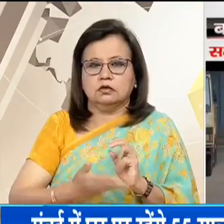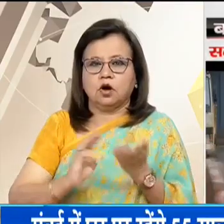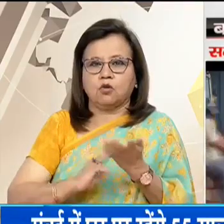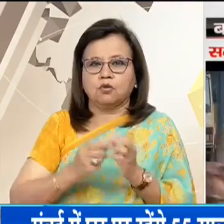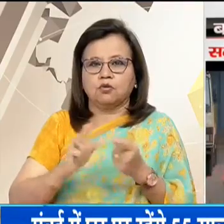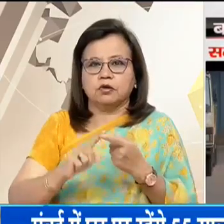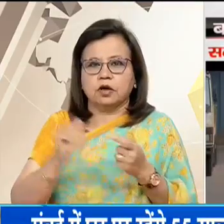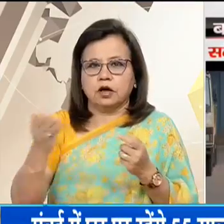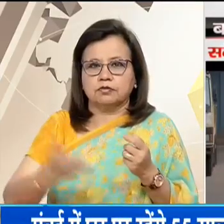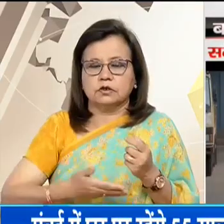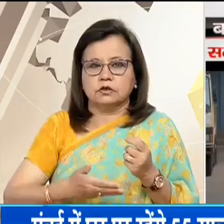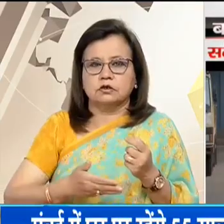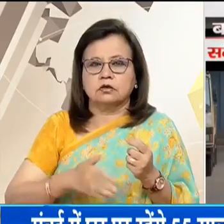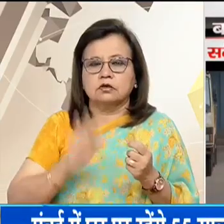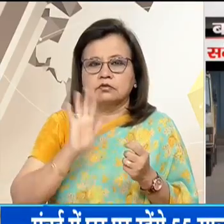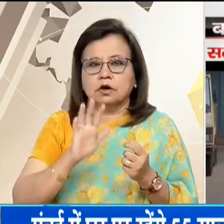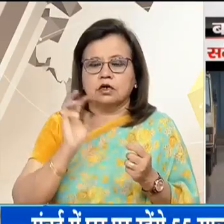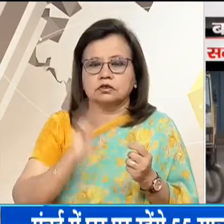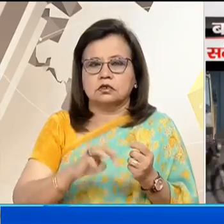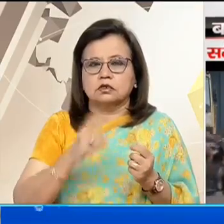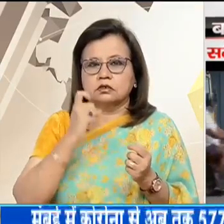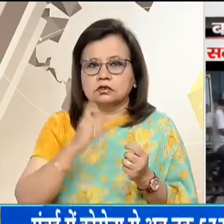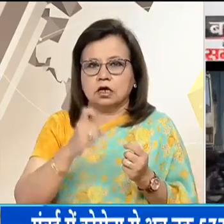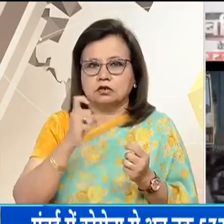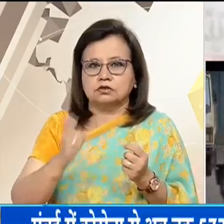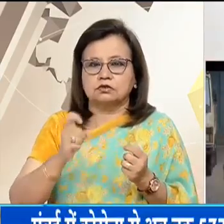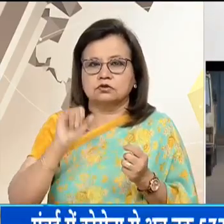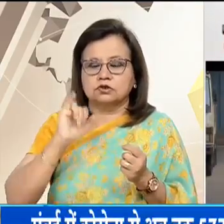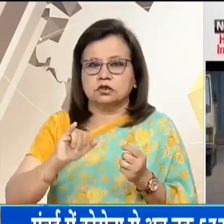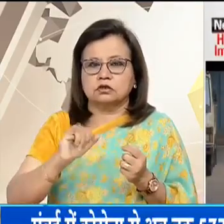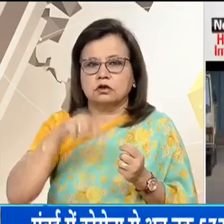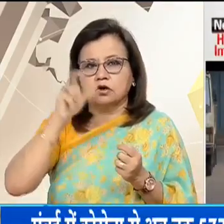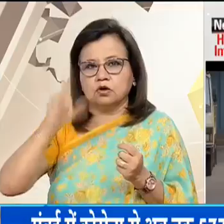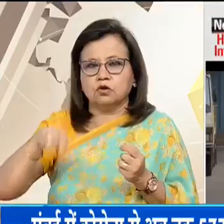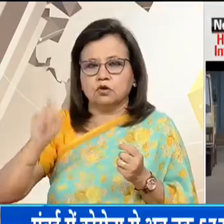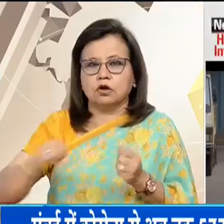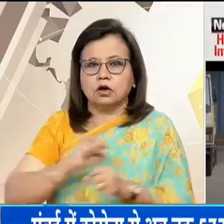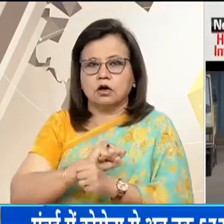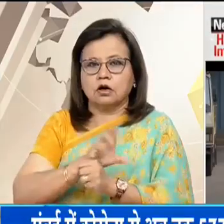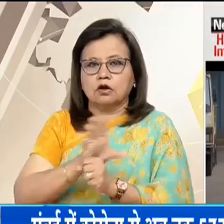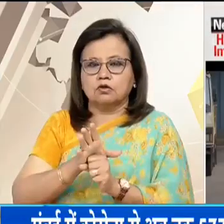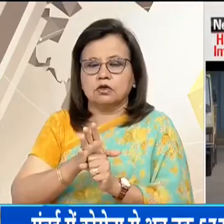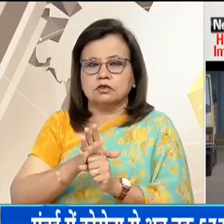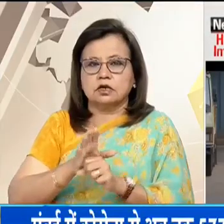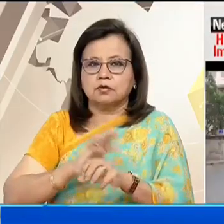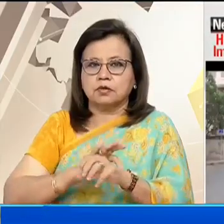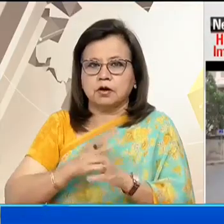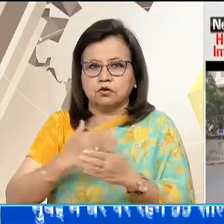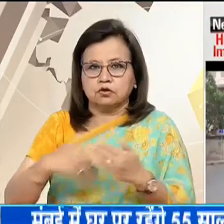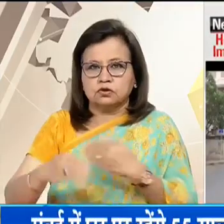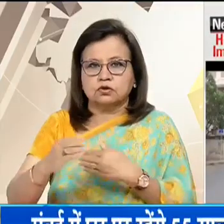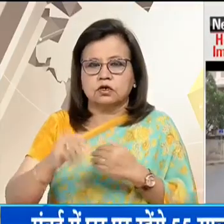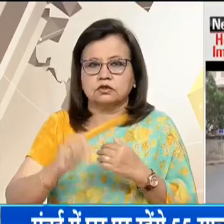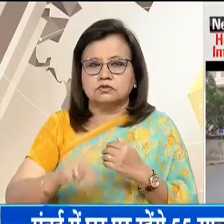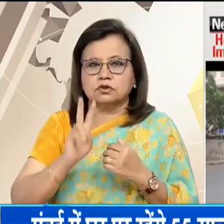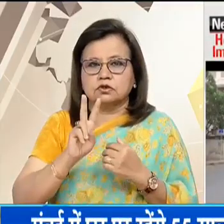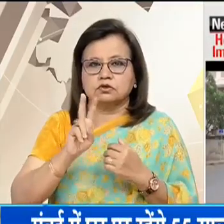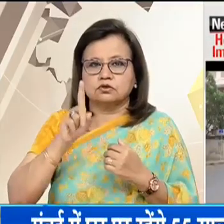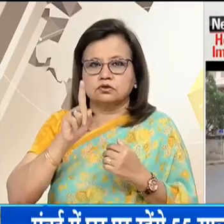लिया है मुंबाई में अब तक 5,786 लोग करोना से संक्रमित हो चुके हैं